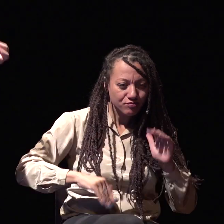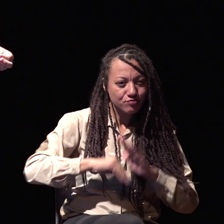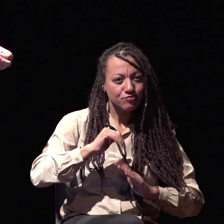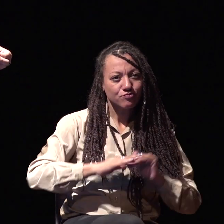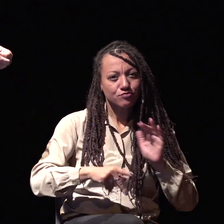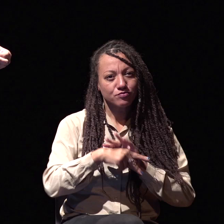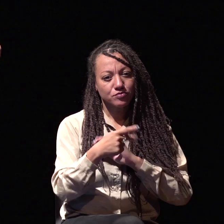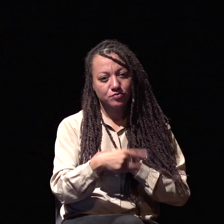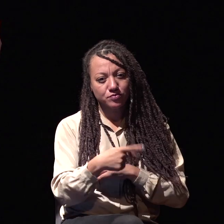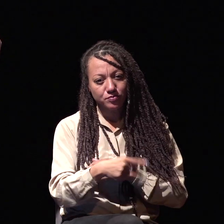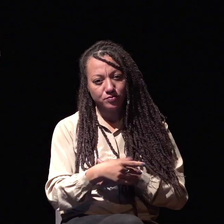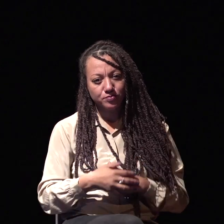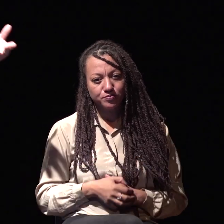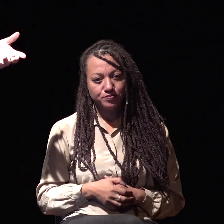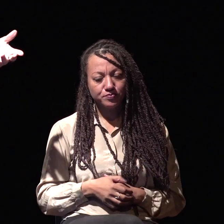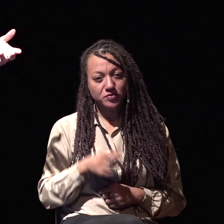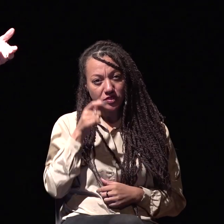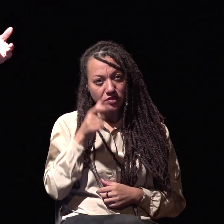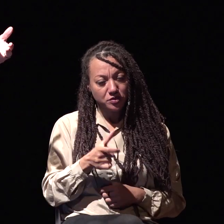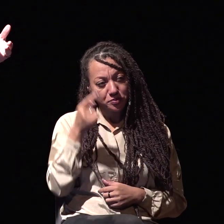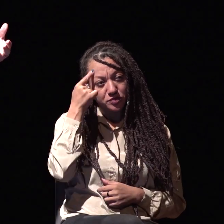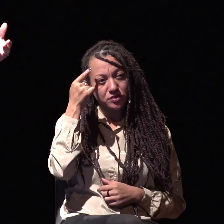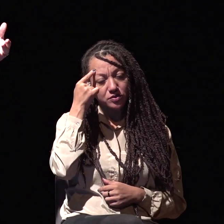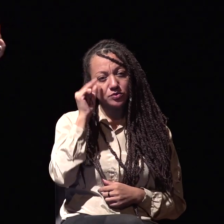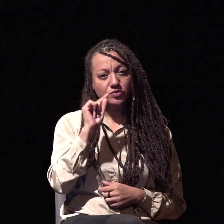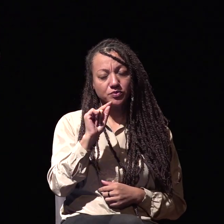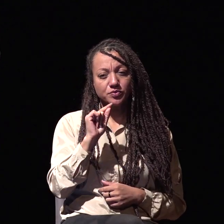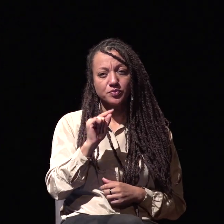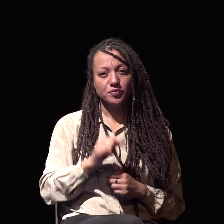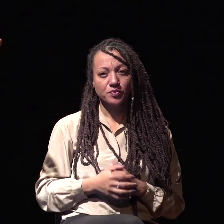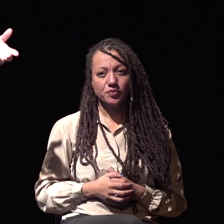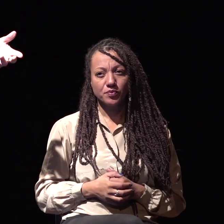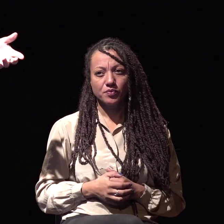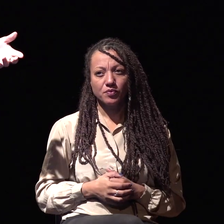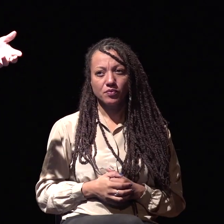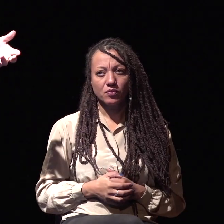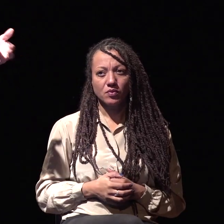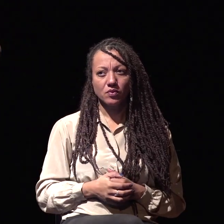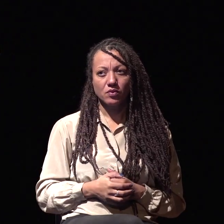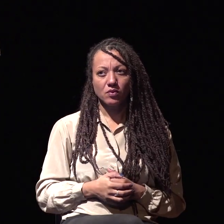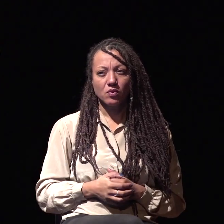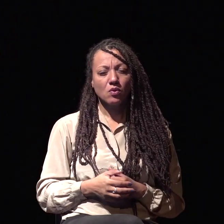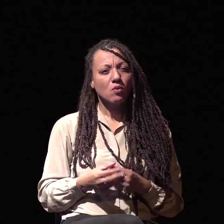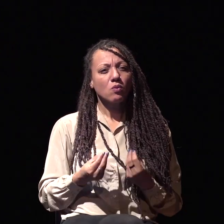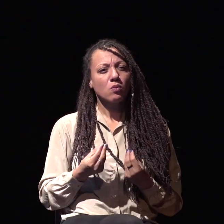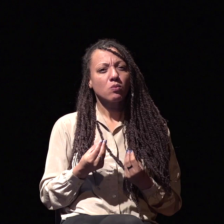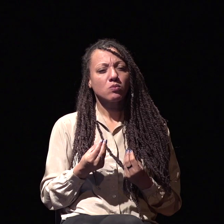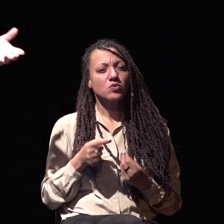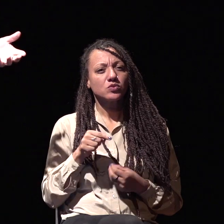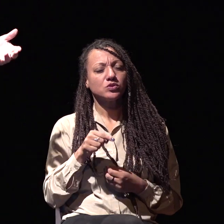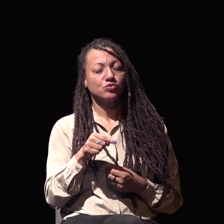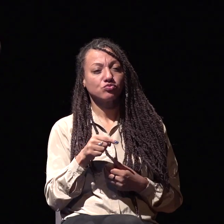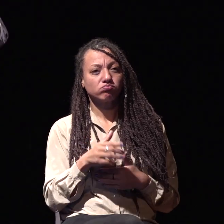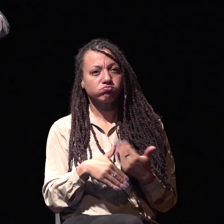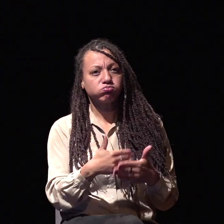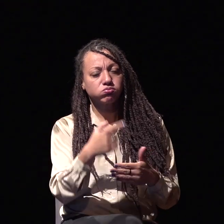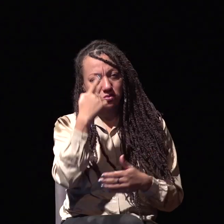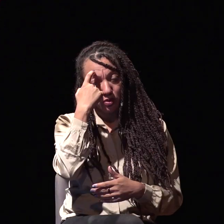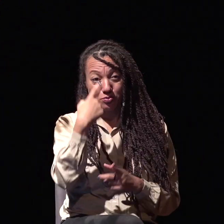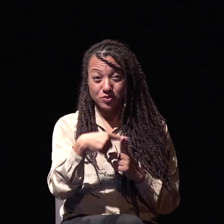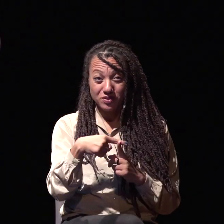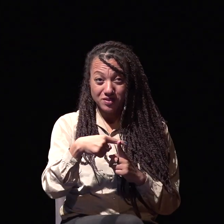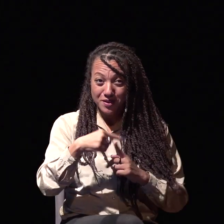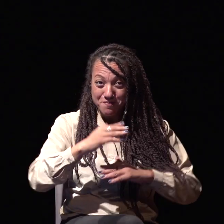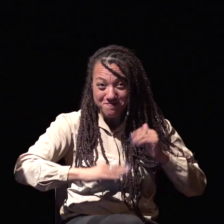que é interessante pensar nisso é justamente em que medida isso malogrou como intenção, porque, de fato, para fazer isso,